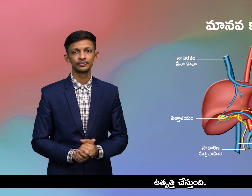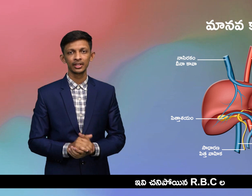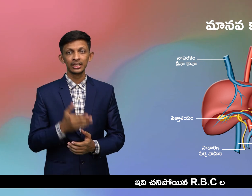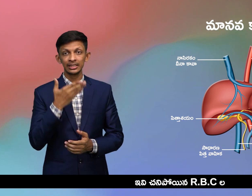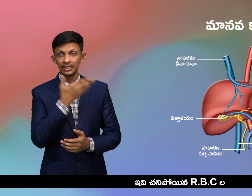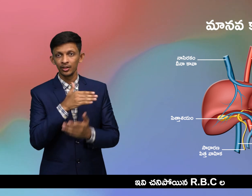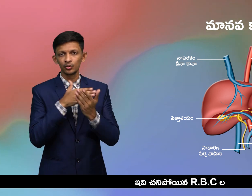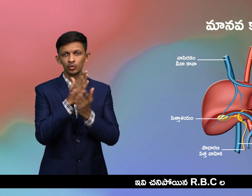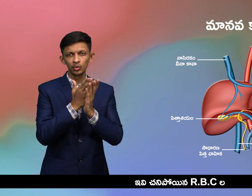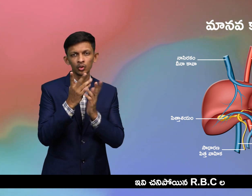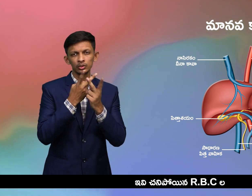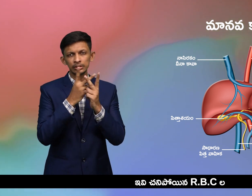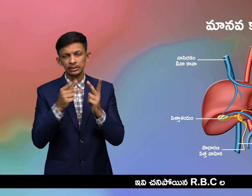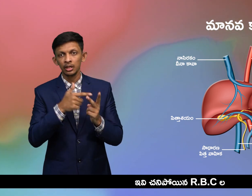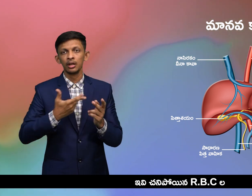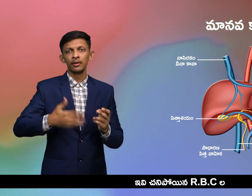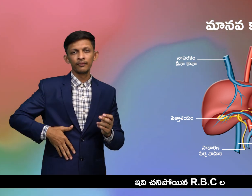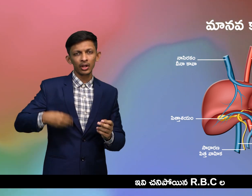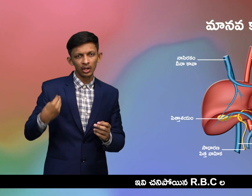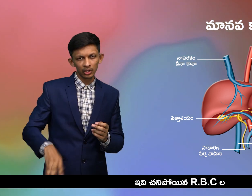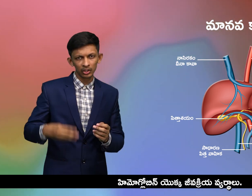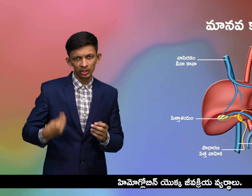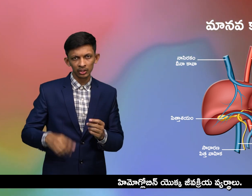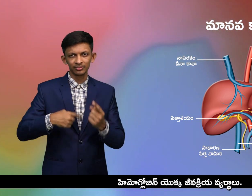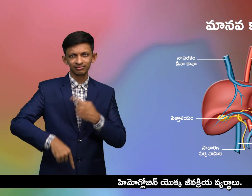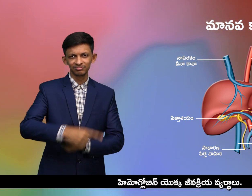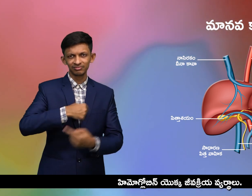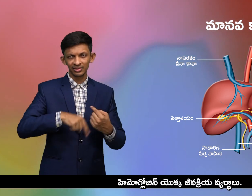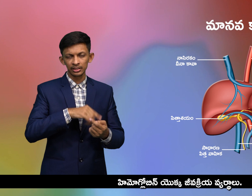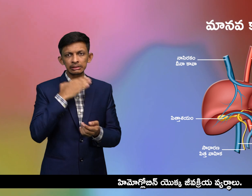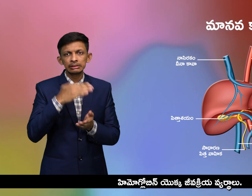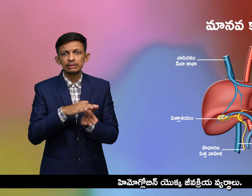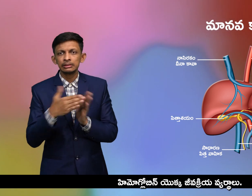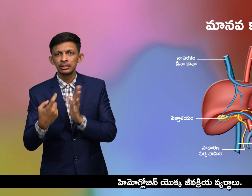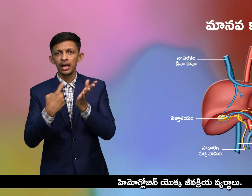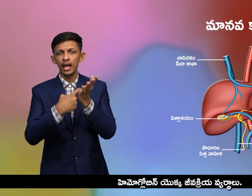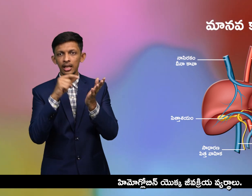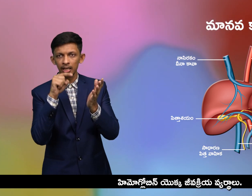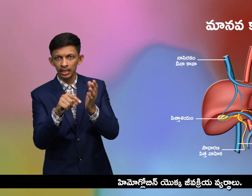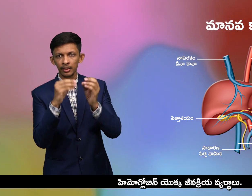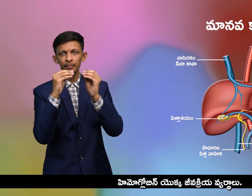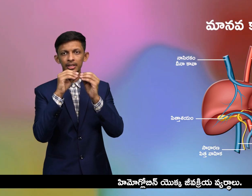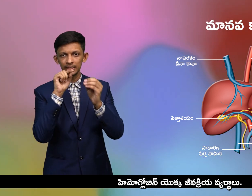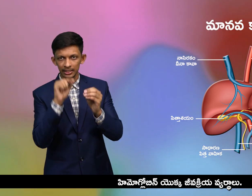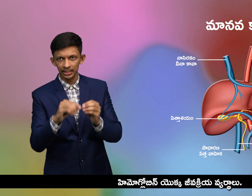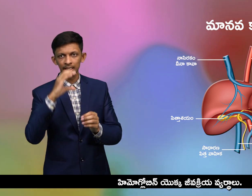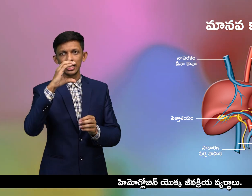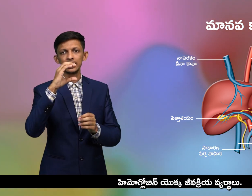ఇవి చనిపోయిన ఆర్బీసీల హిమోగ్లోబిన్ యొక్క జీవక్రియ వ్యర్థాలు.